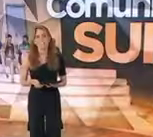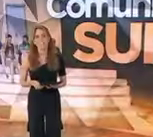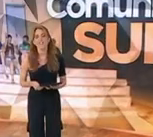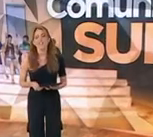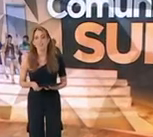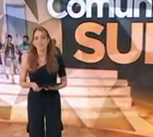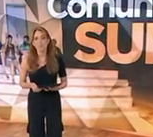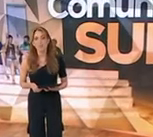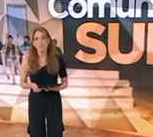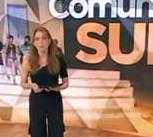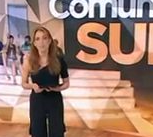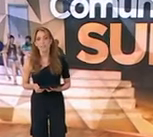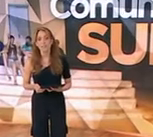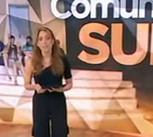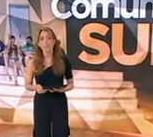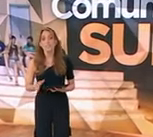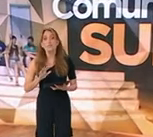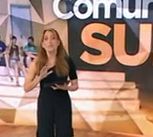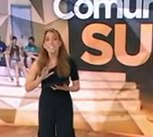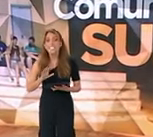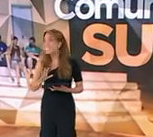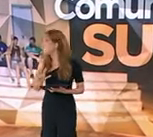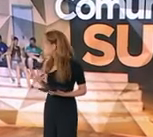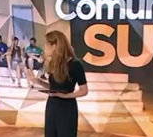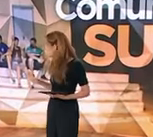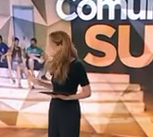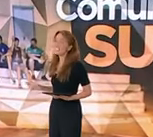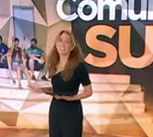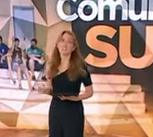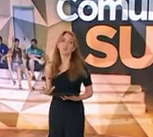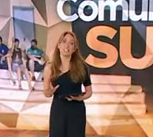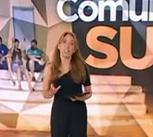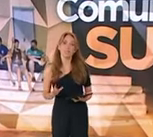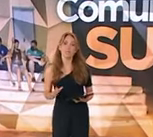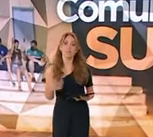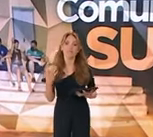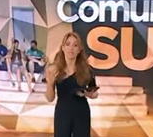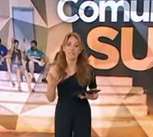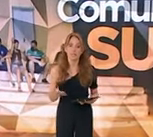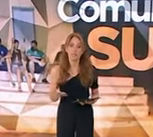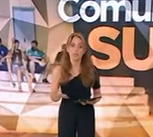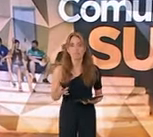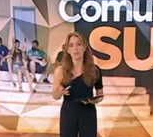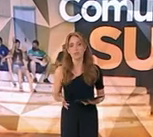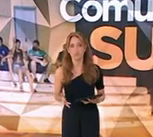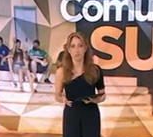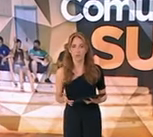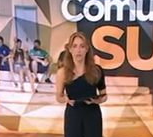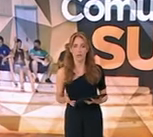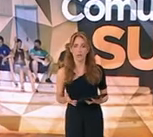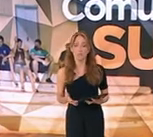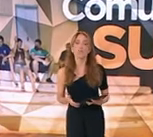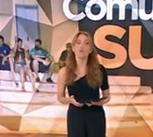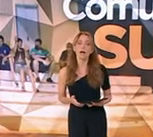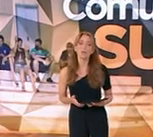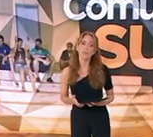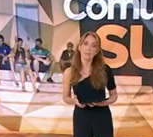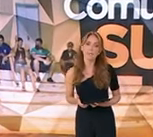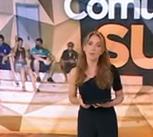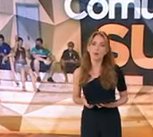E a gente está de volta para falar de um caso fascinante estudado por especialistas no Brasil e no exterior. Um povoado que abriga uma